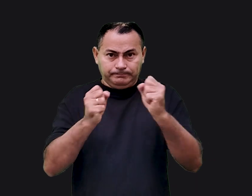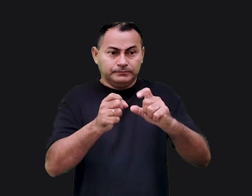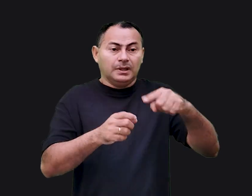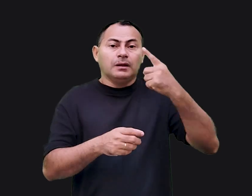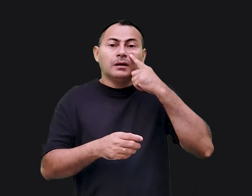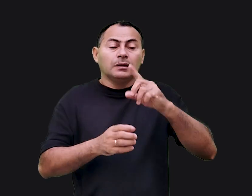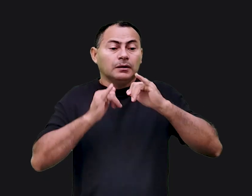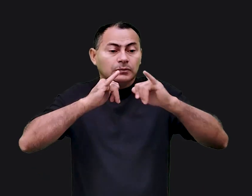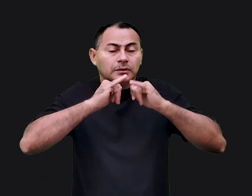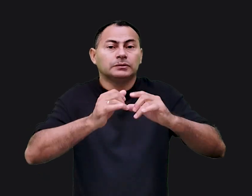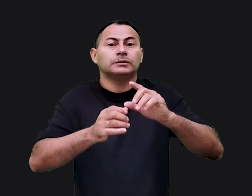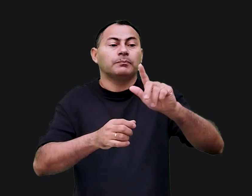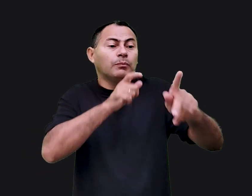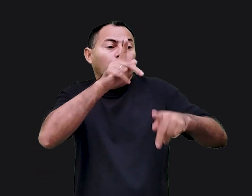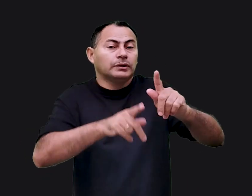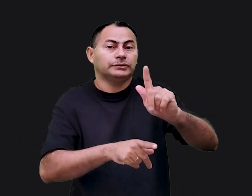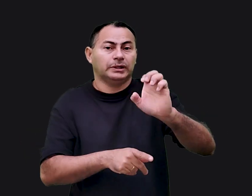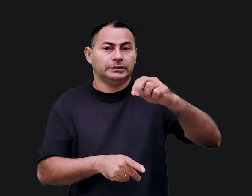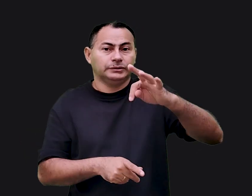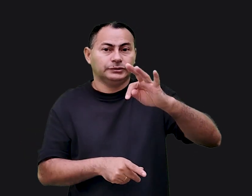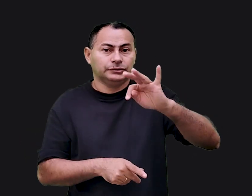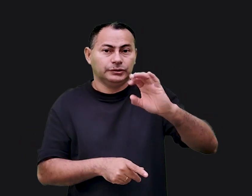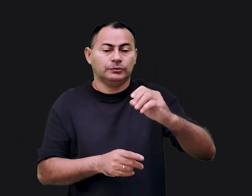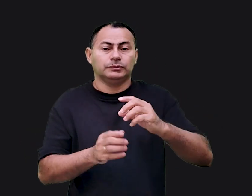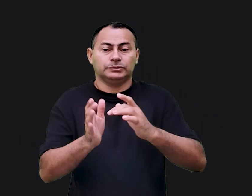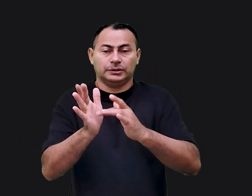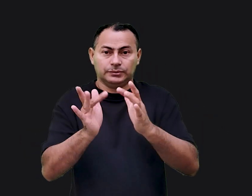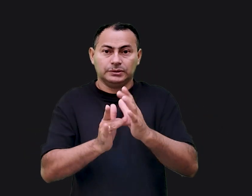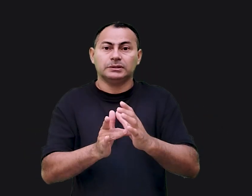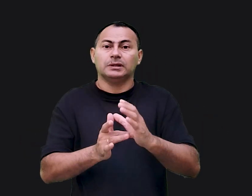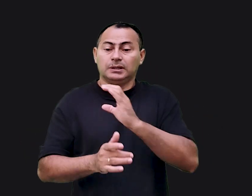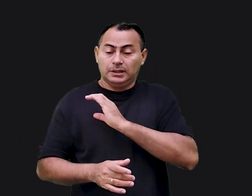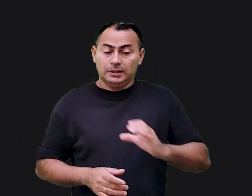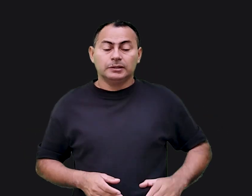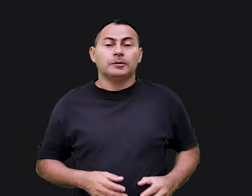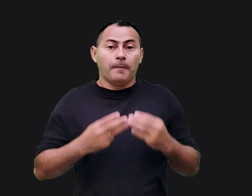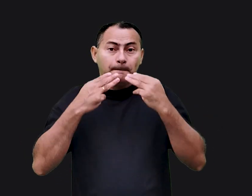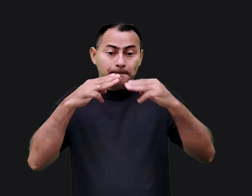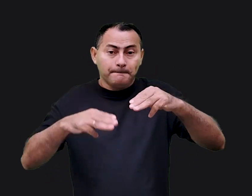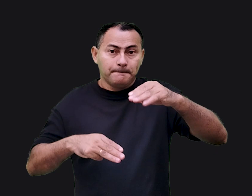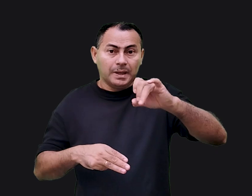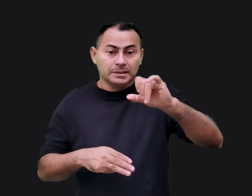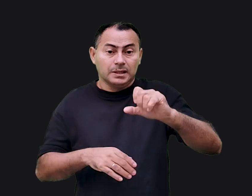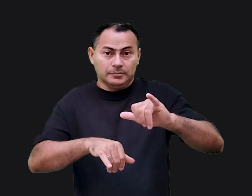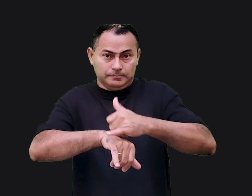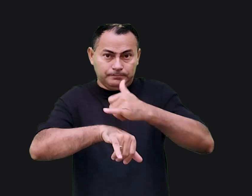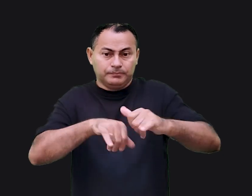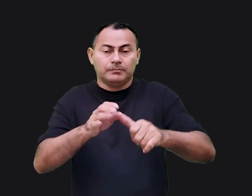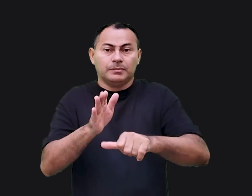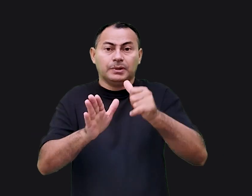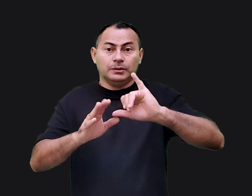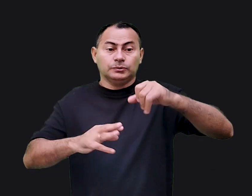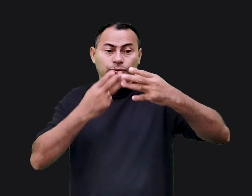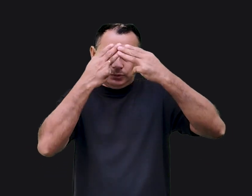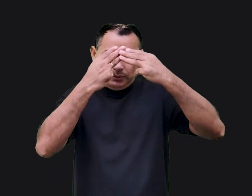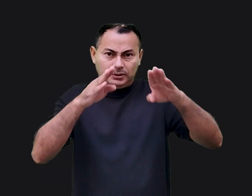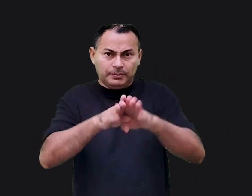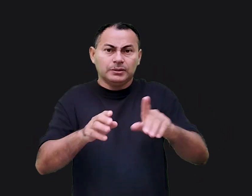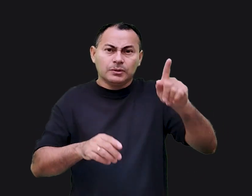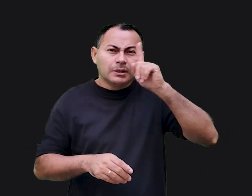ele iria anunciar aos gentios que Jesus é oo e o Messias essa seria a estratégia de Paulo primeiro os judeus e depois também os gregos